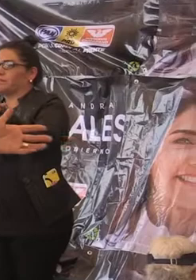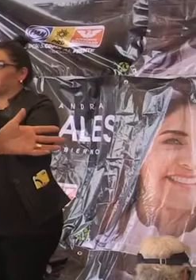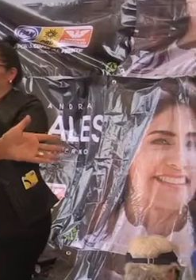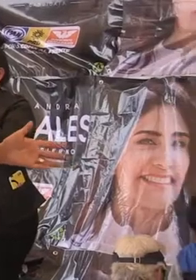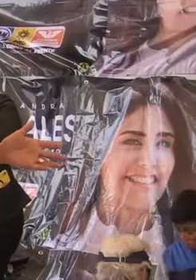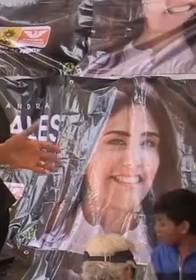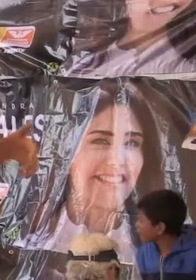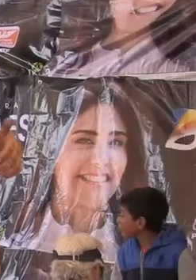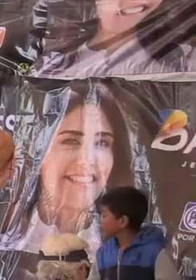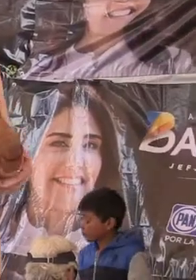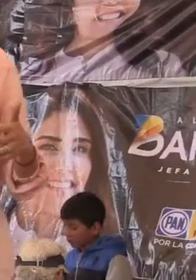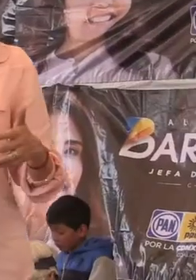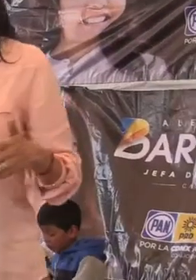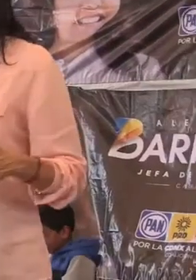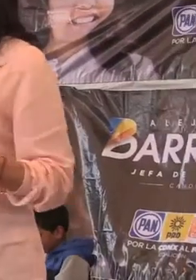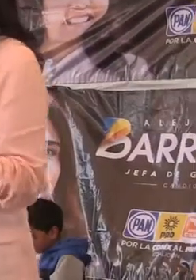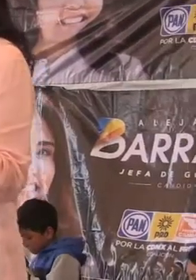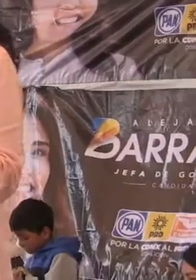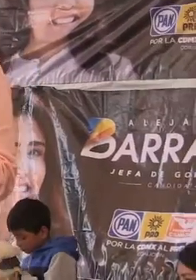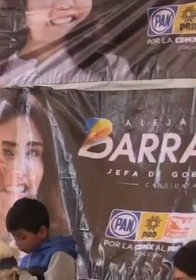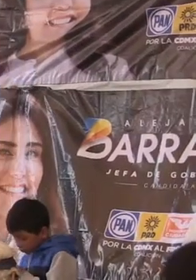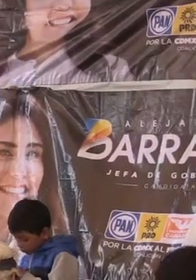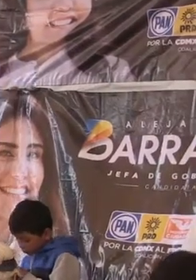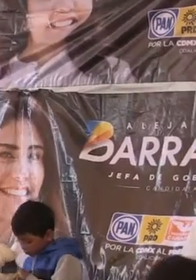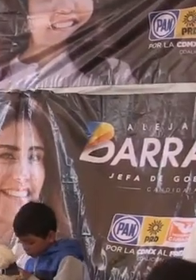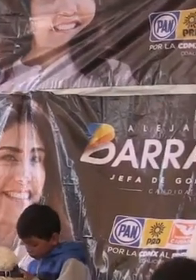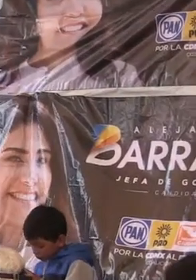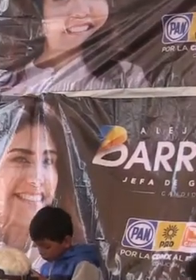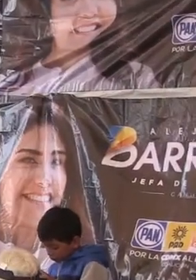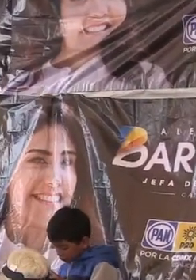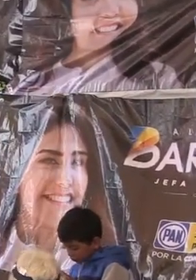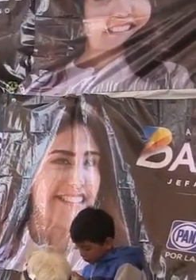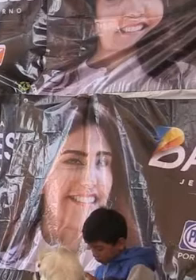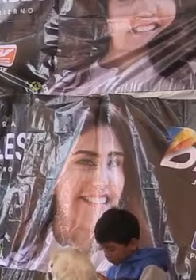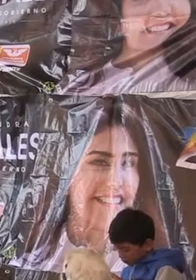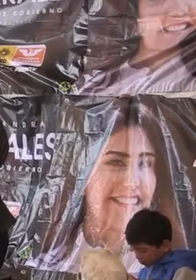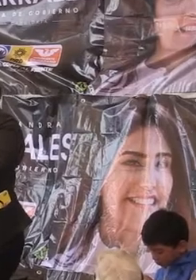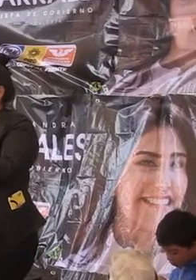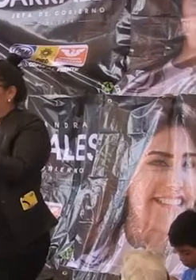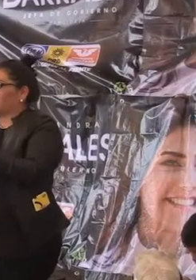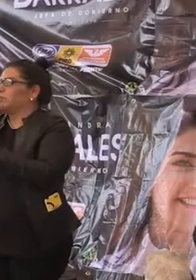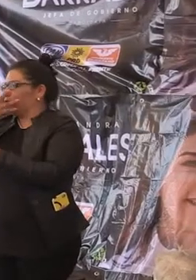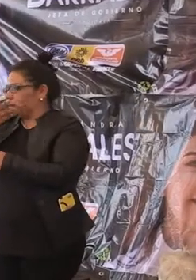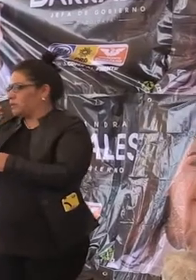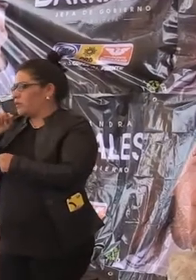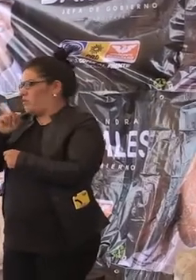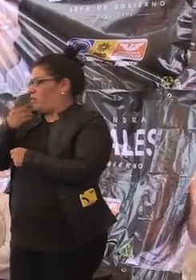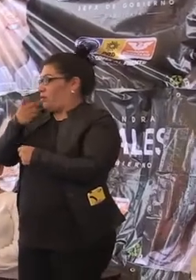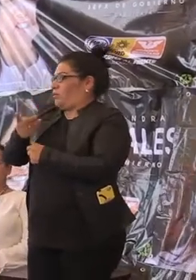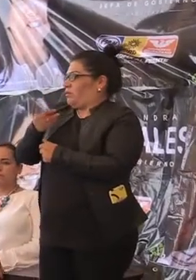su sola llegada, de inmediato ya todos se portan bien, ahí no hay corrupción. Lo increíble es que lo